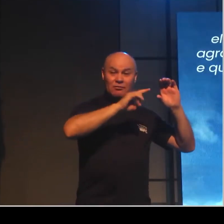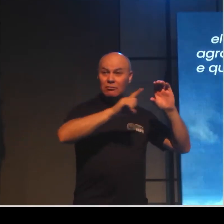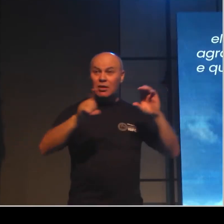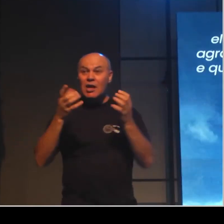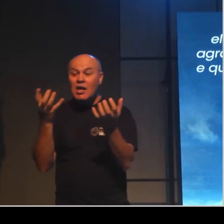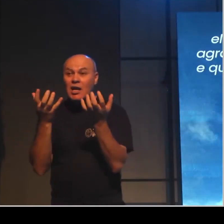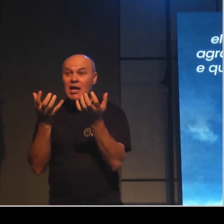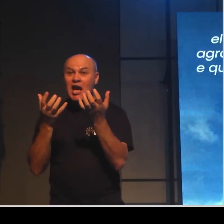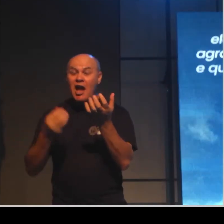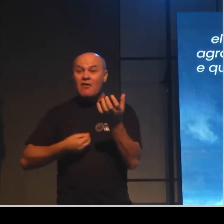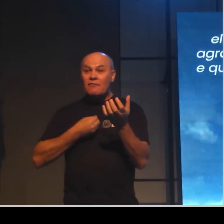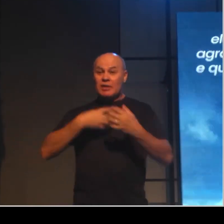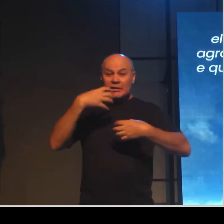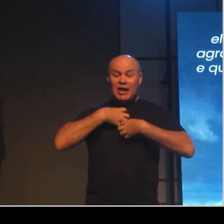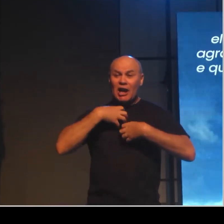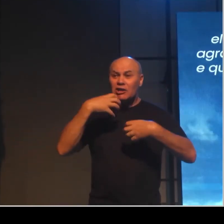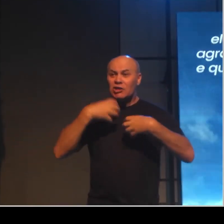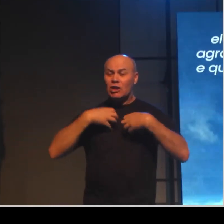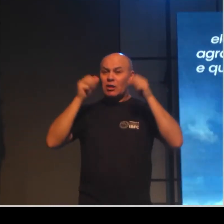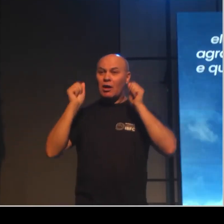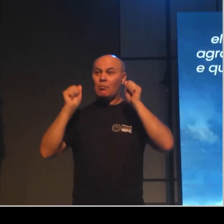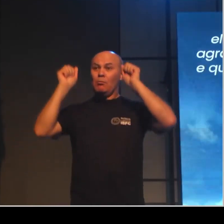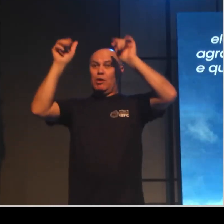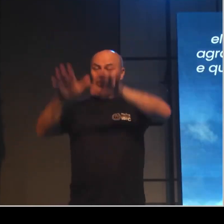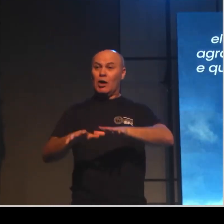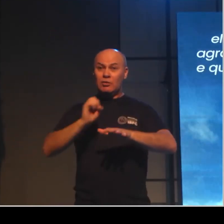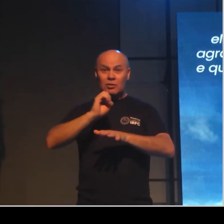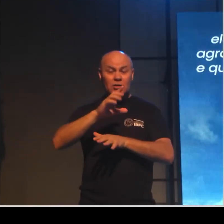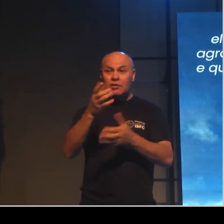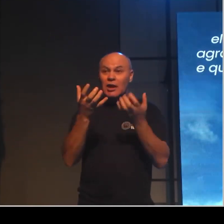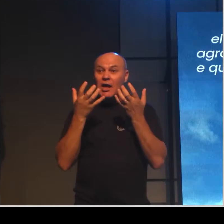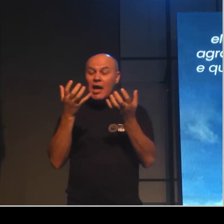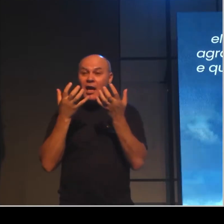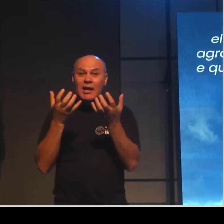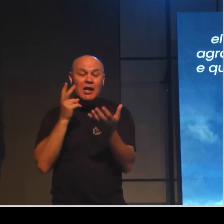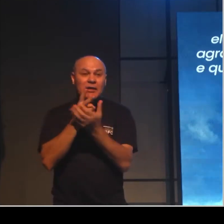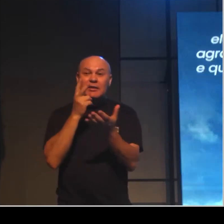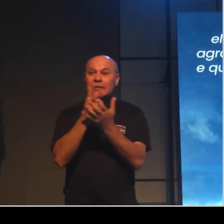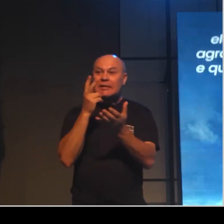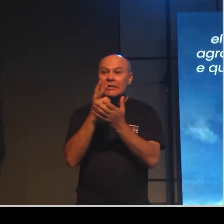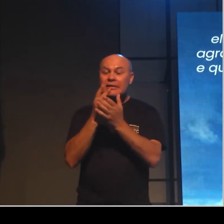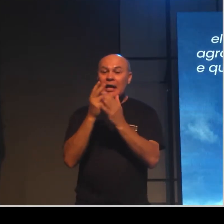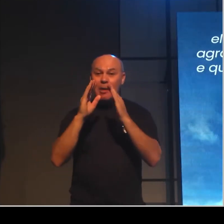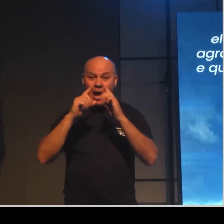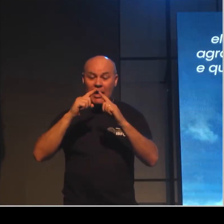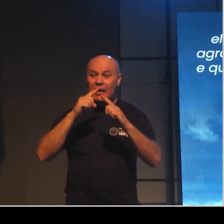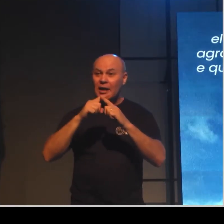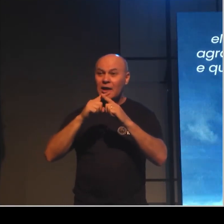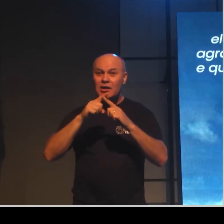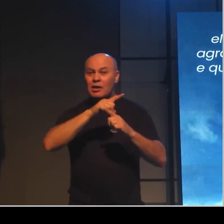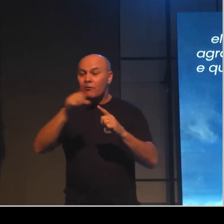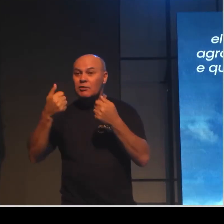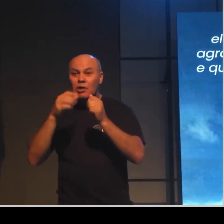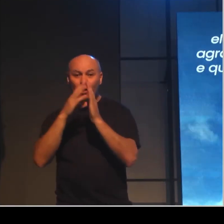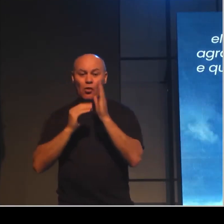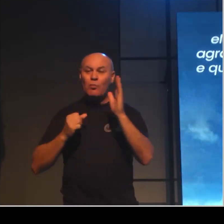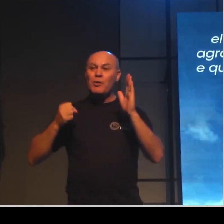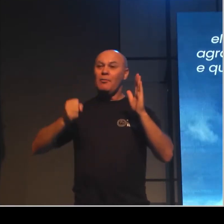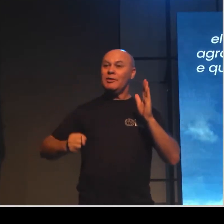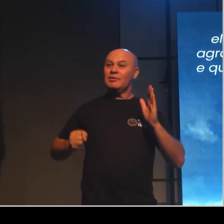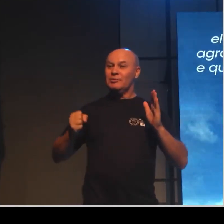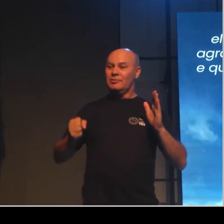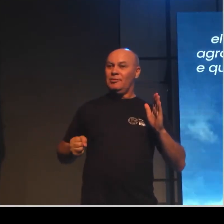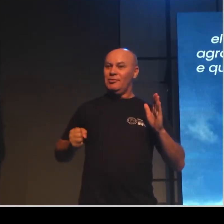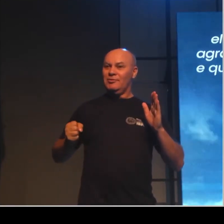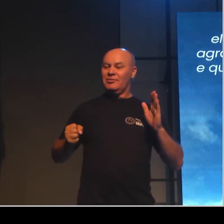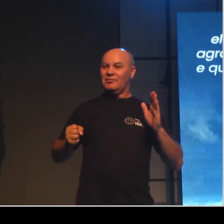Deus abençoa, você precisa fazer como os pastores fizeram. E o que eles fizeram? Eles